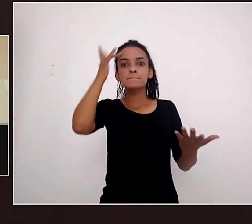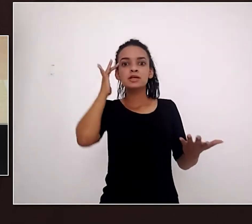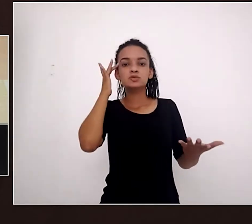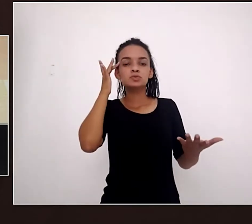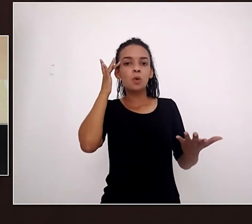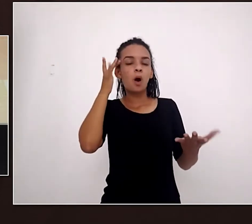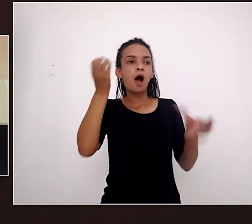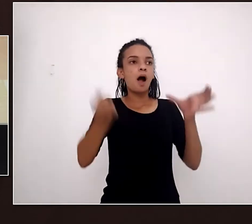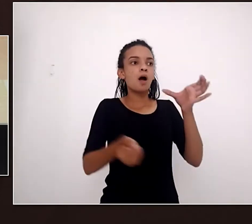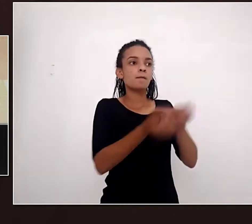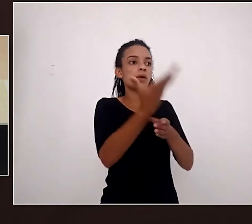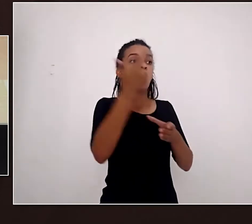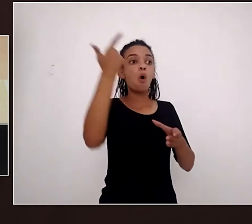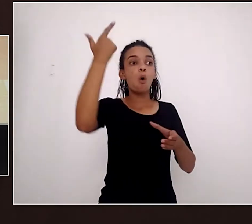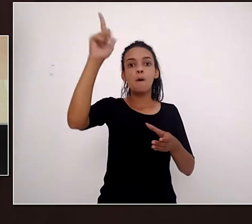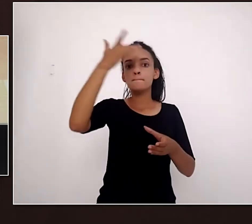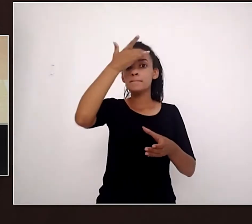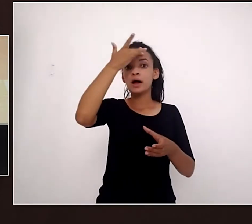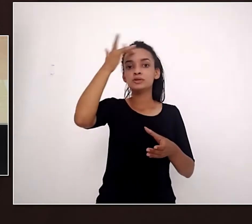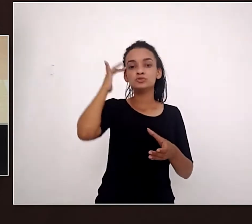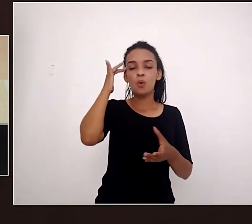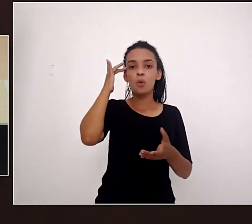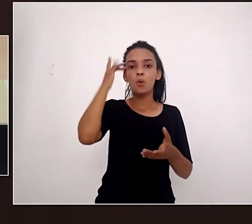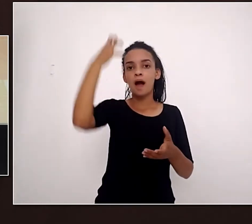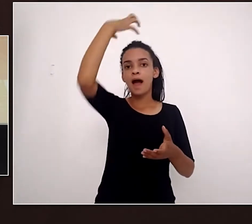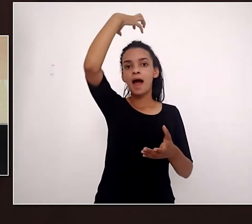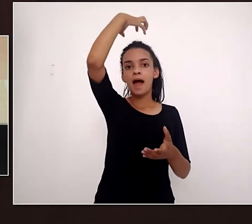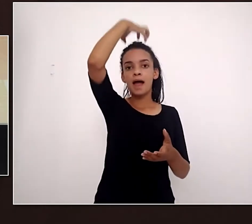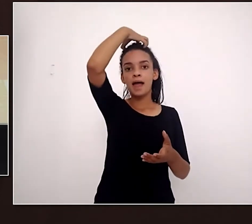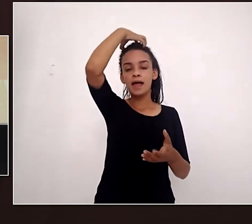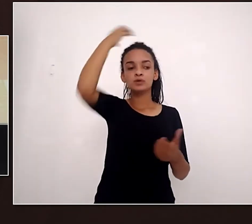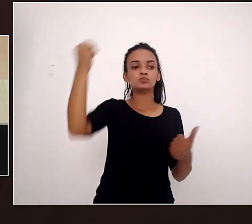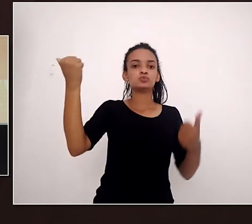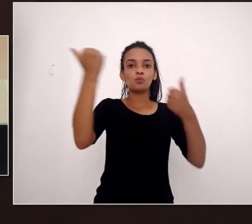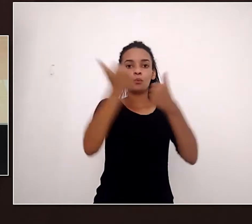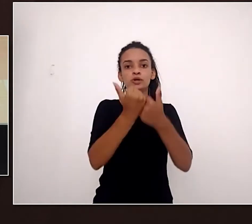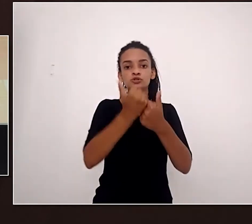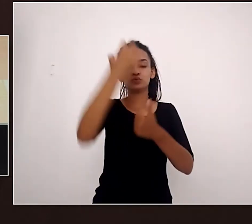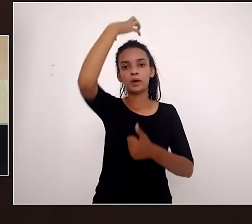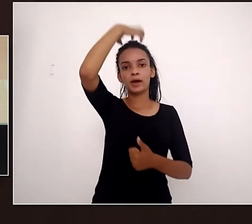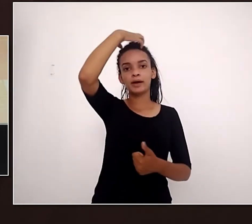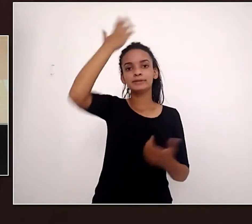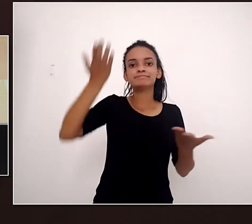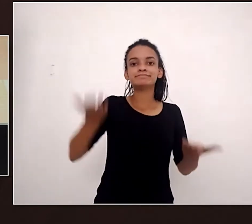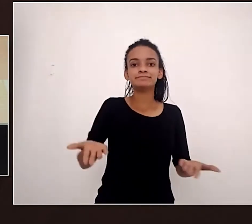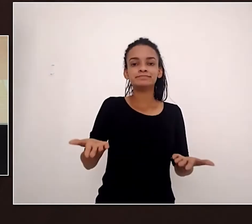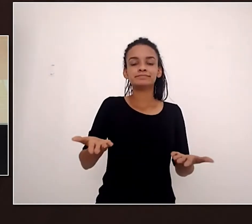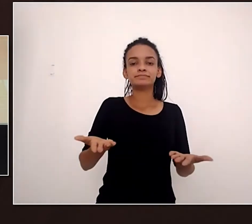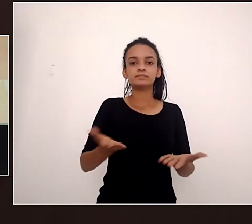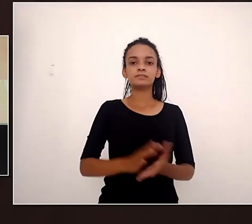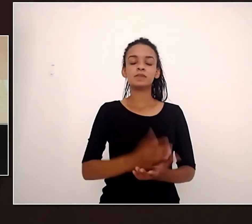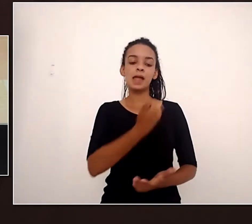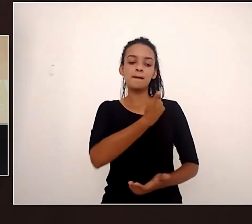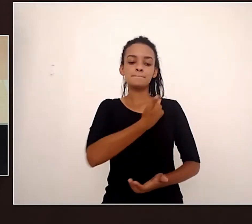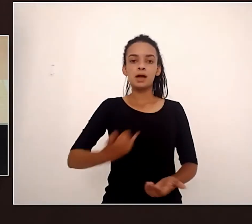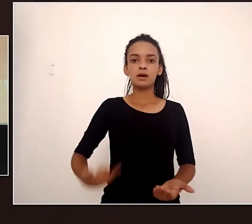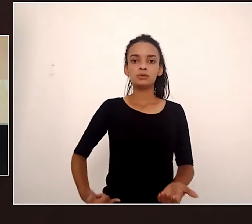Davi, que vai reinar no lugar dos imperadores. Então os imperadores morriam de